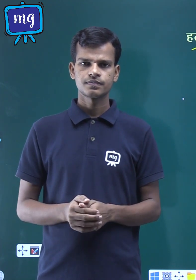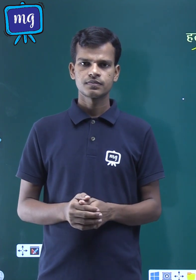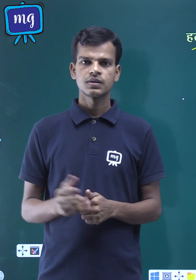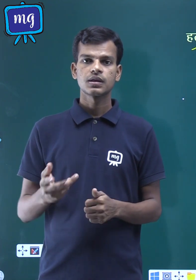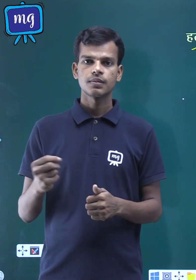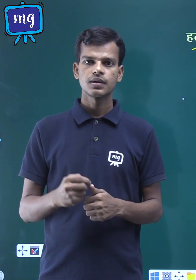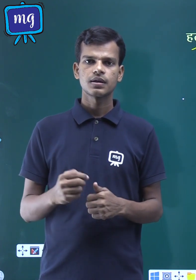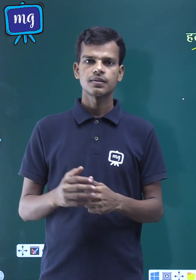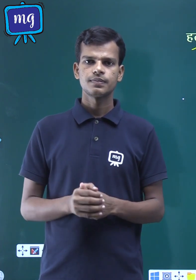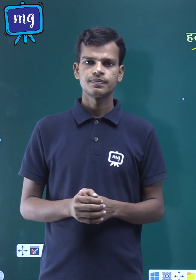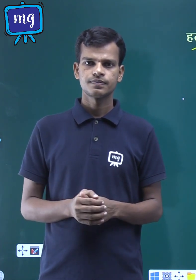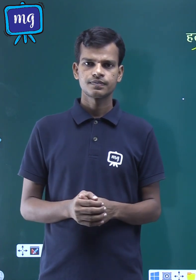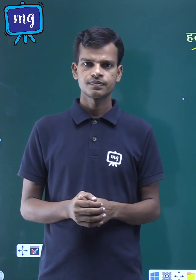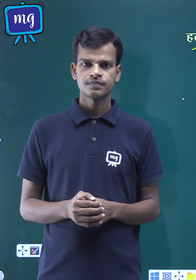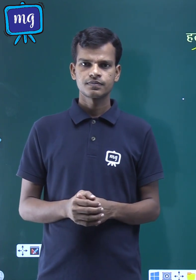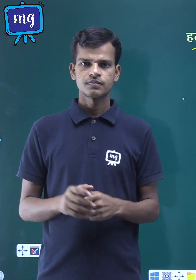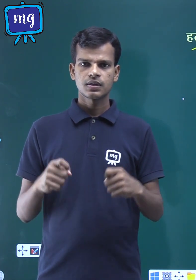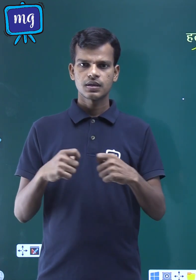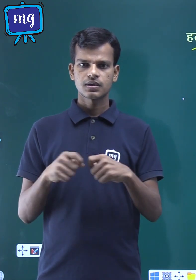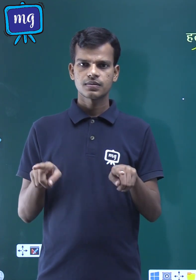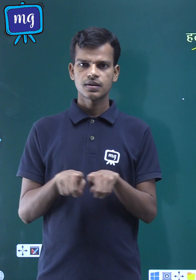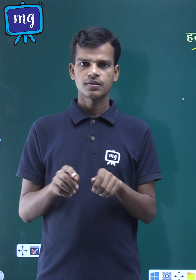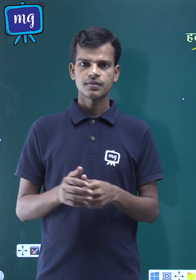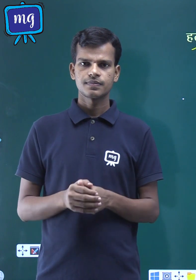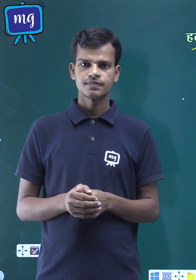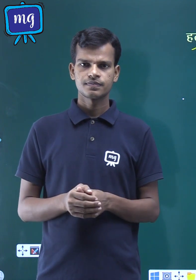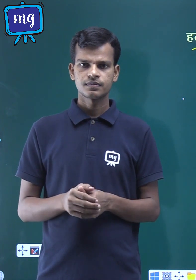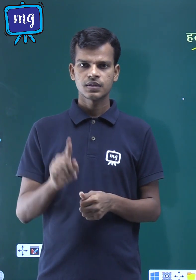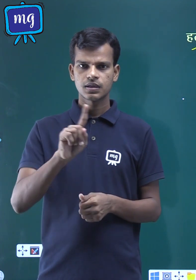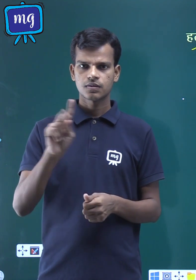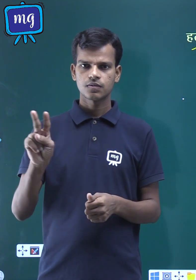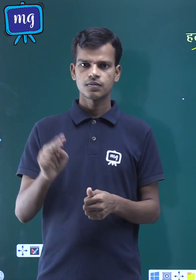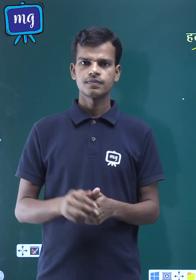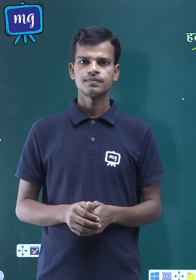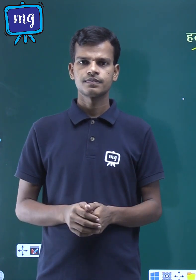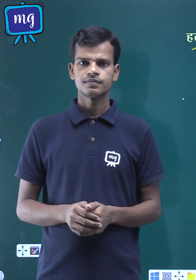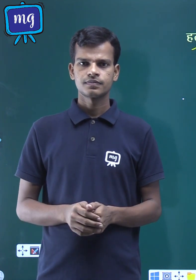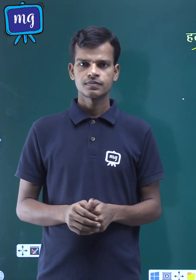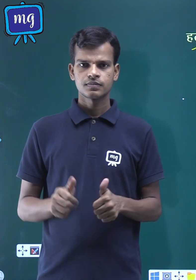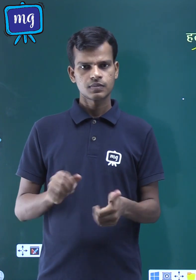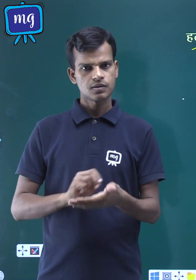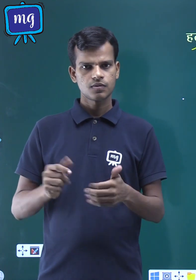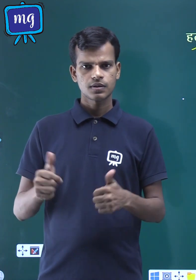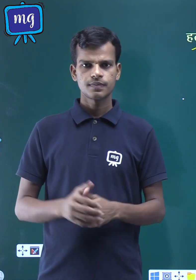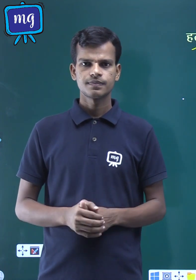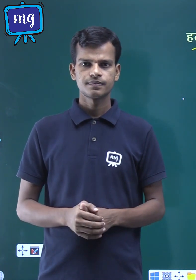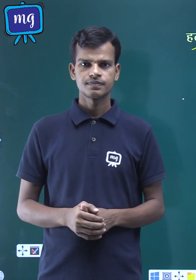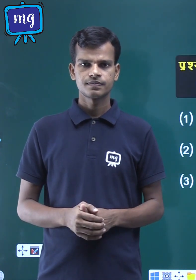क्या मिलेगा, x बराबर 12। कर लोगे।